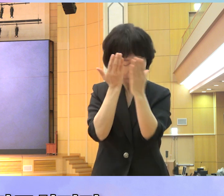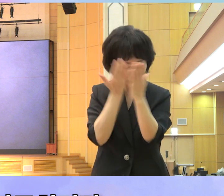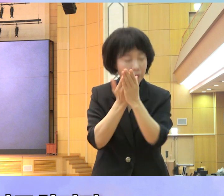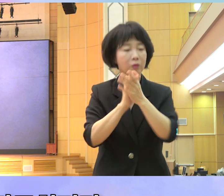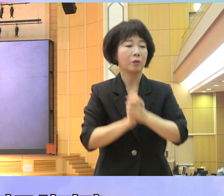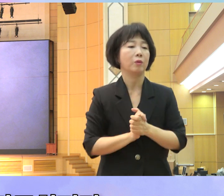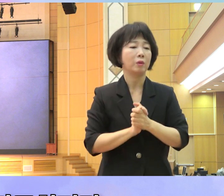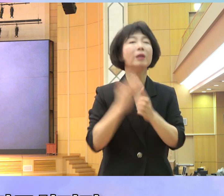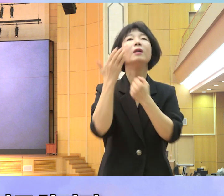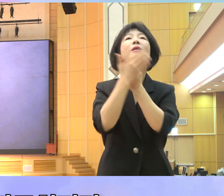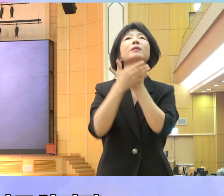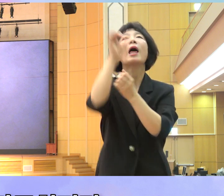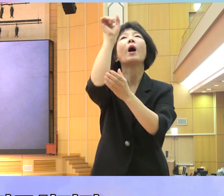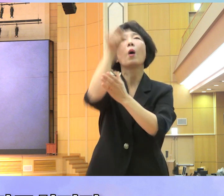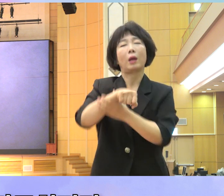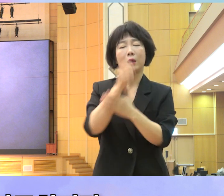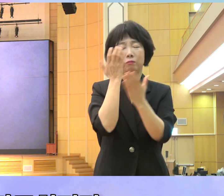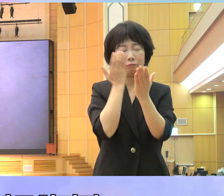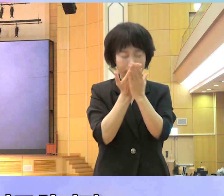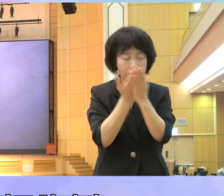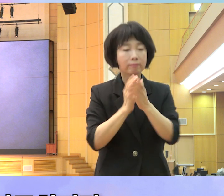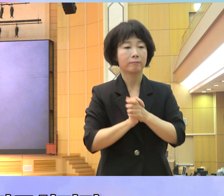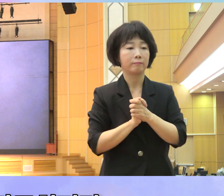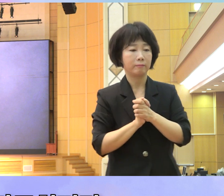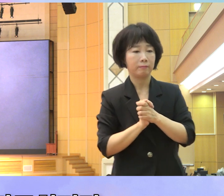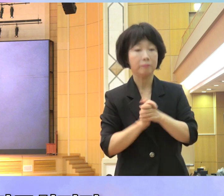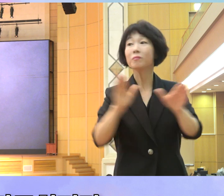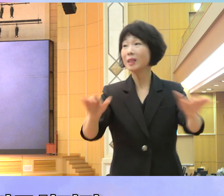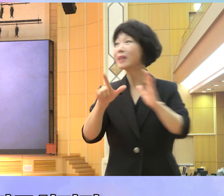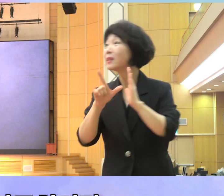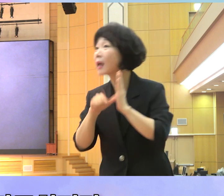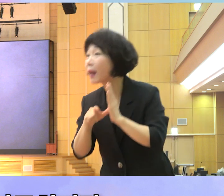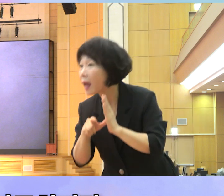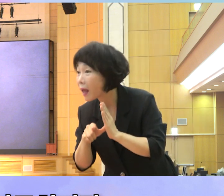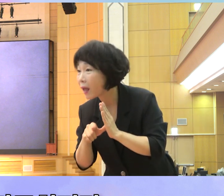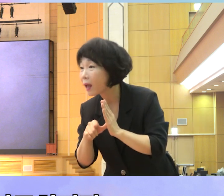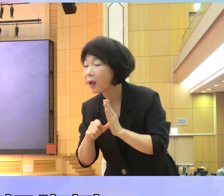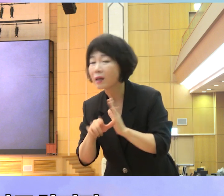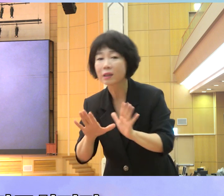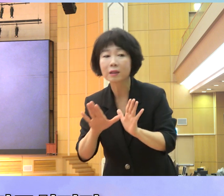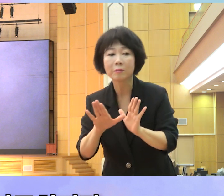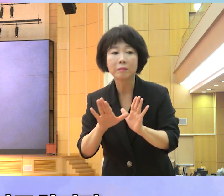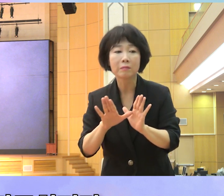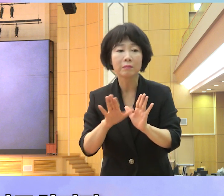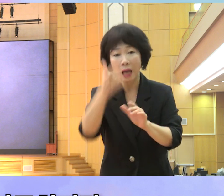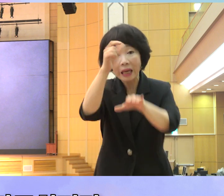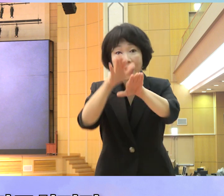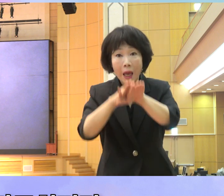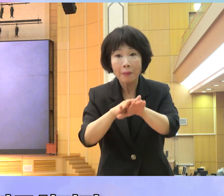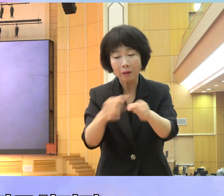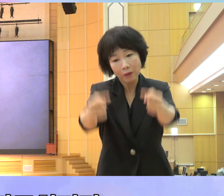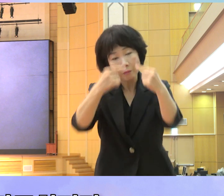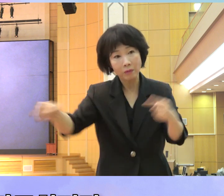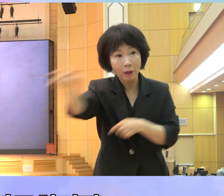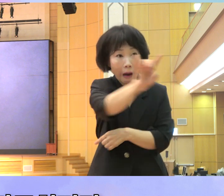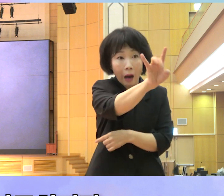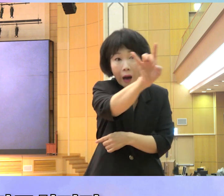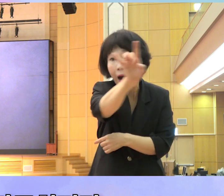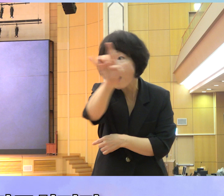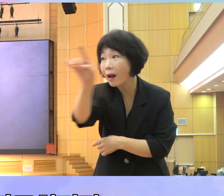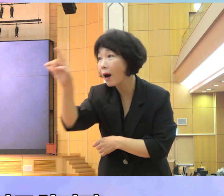역사로 이루어질 수 있도록 은총 허락하여 주시옵소서. 이 시간도 머리 숙여 예배하는 모든